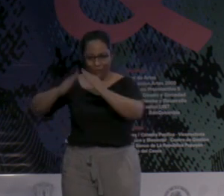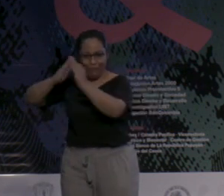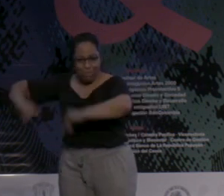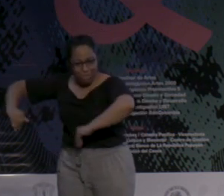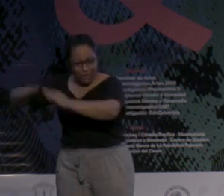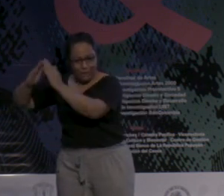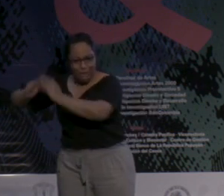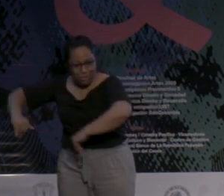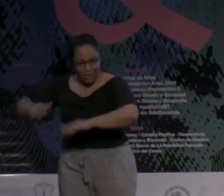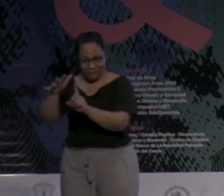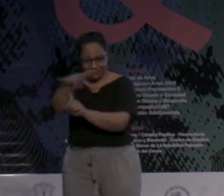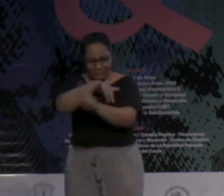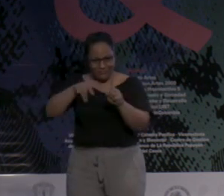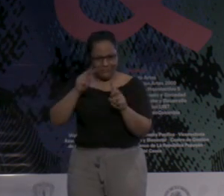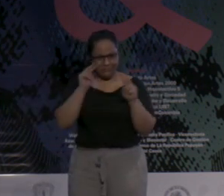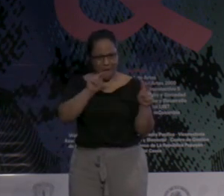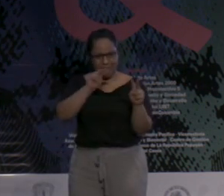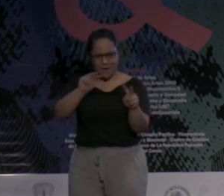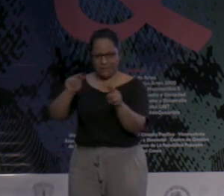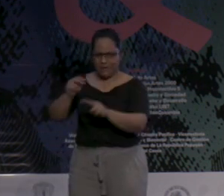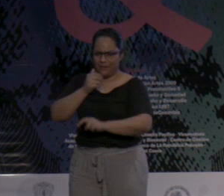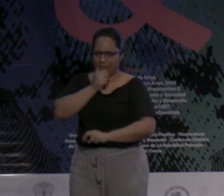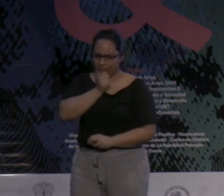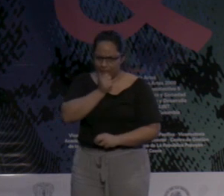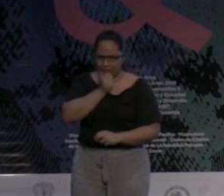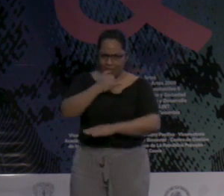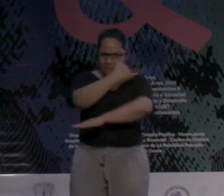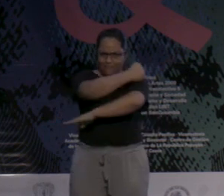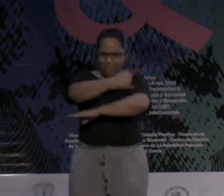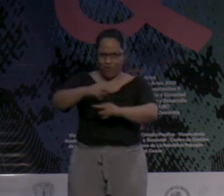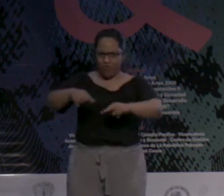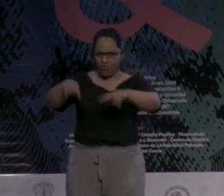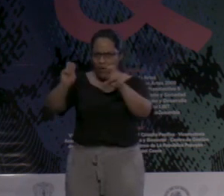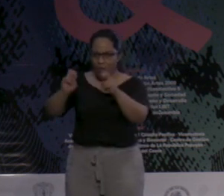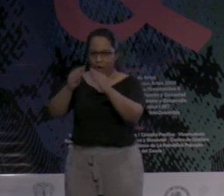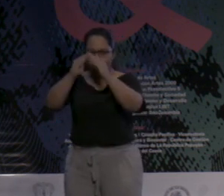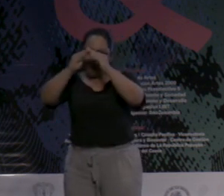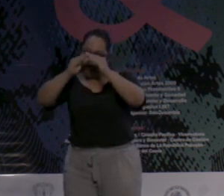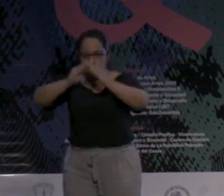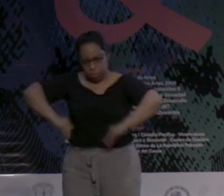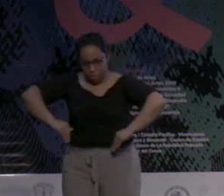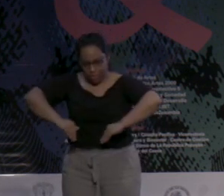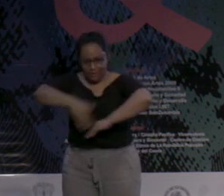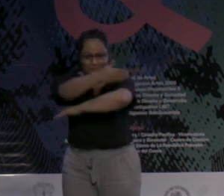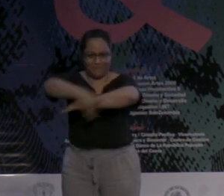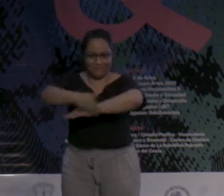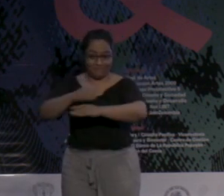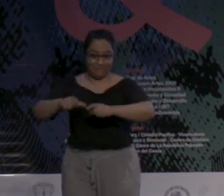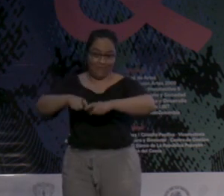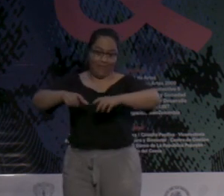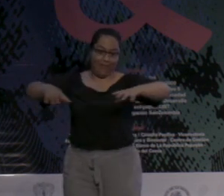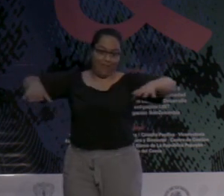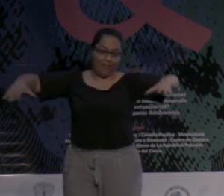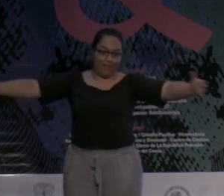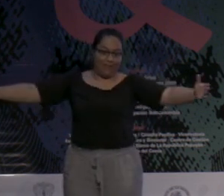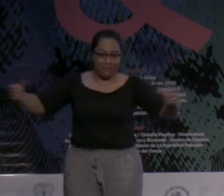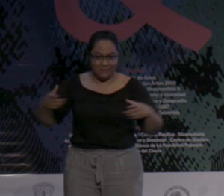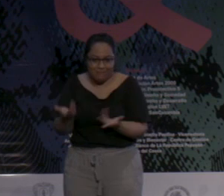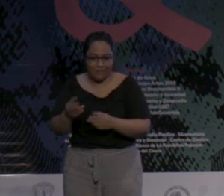llamada El reino de este mundo. Ella hizo un proceso que tenía que ver con que ya empezó a haber un índice de la